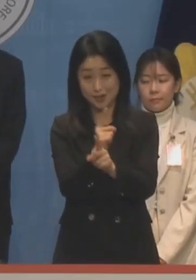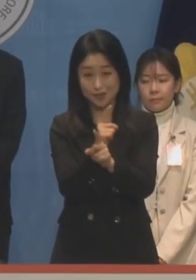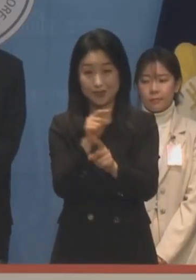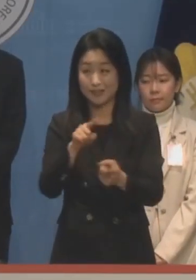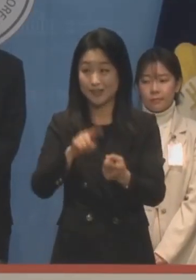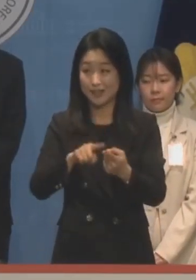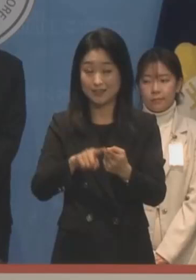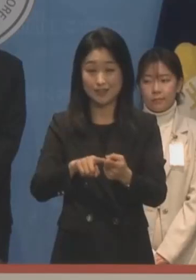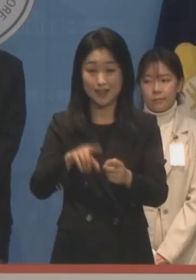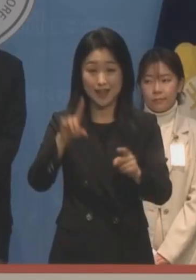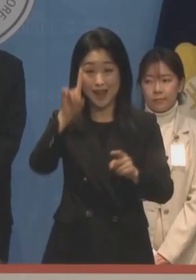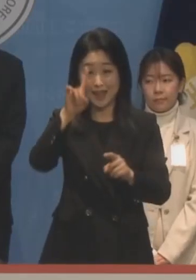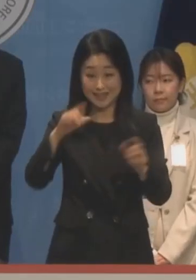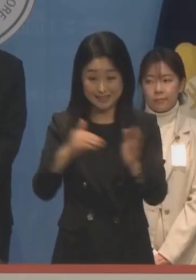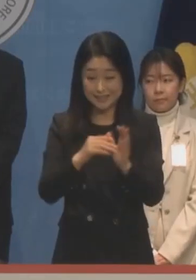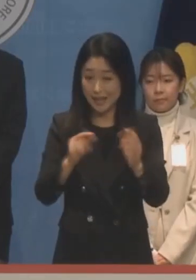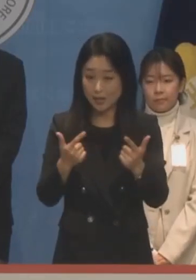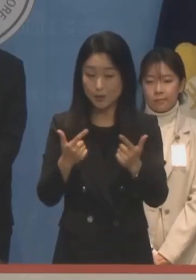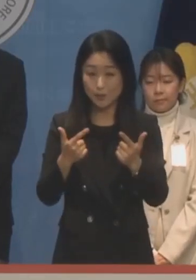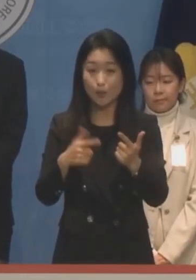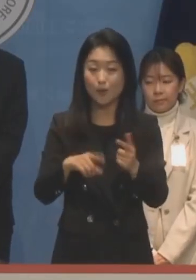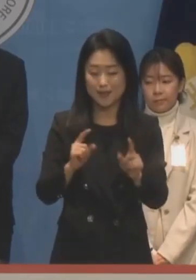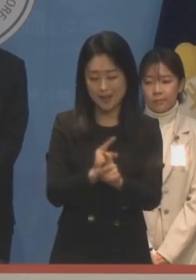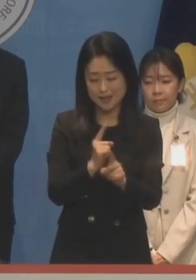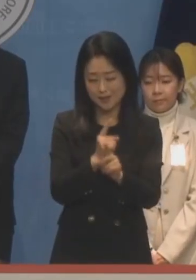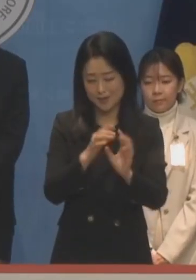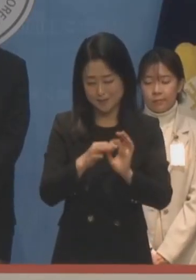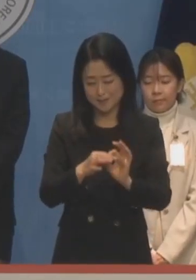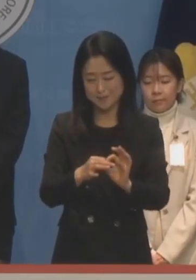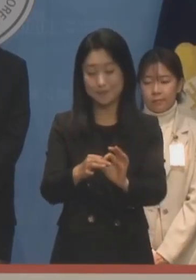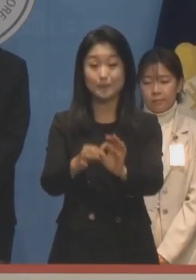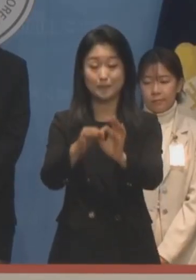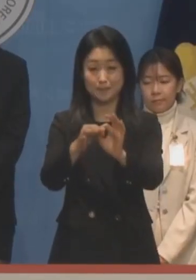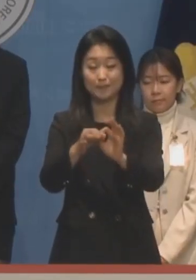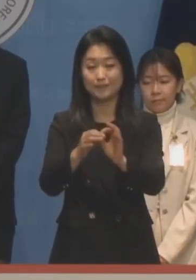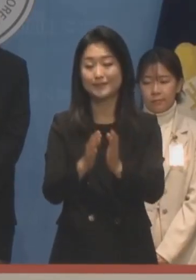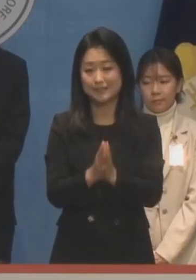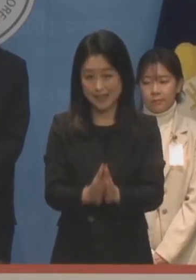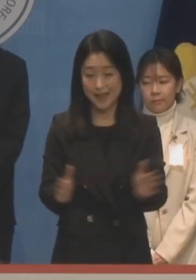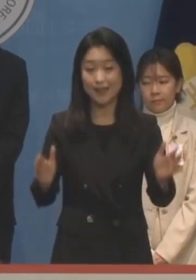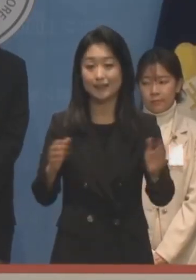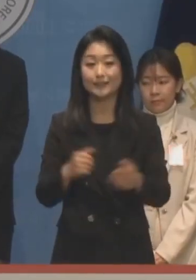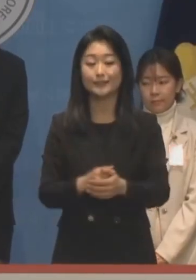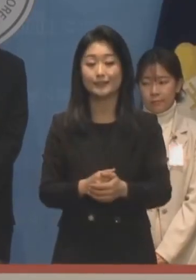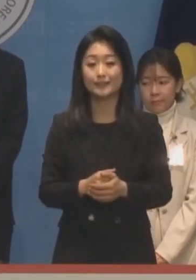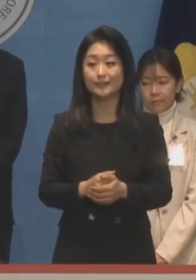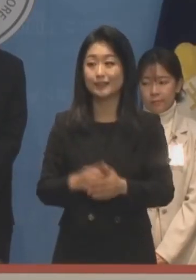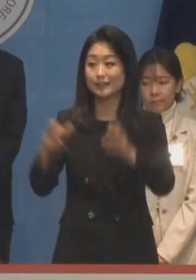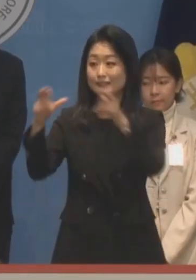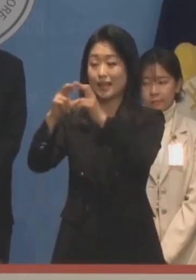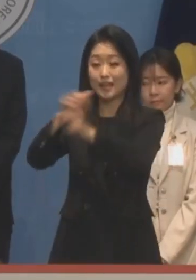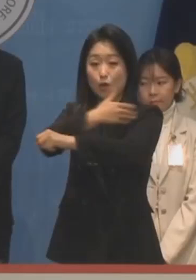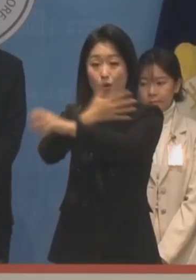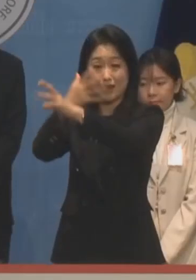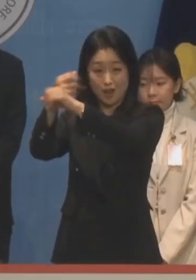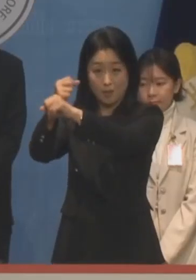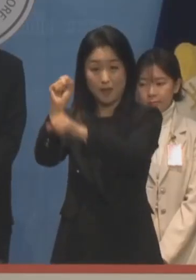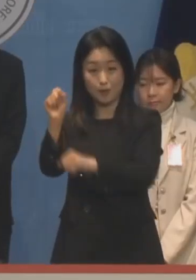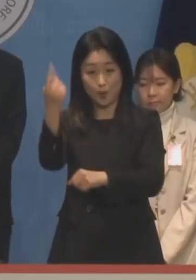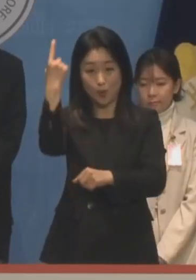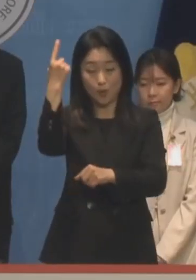아닌 새로운 시작일 것입니다. 장애인 권리 협약에 기반하여 앞으로